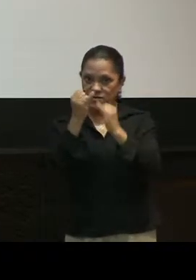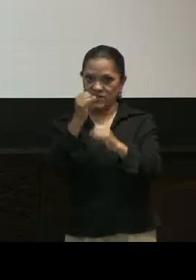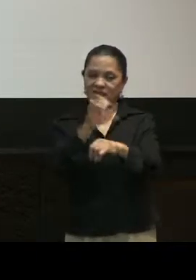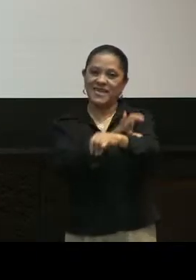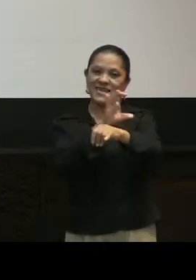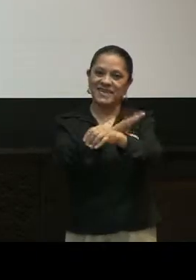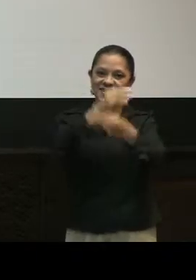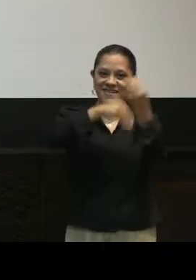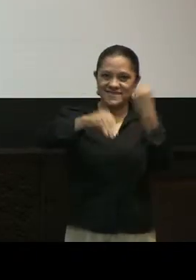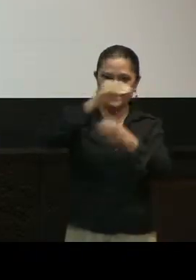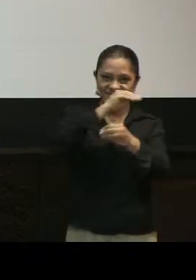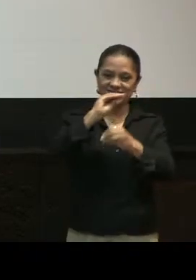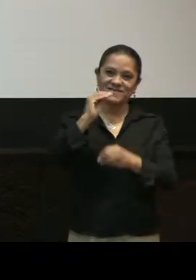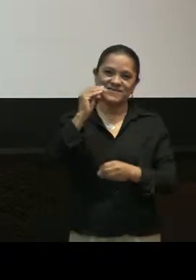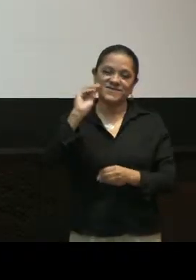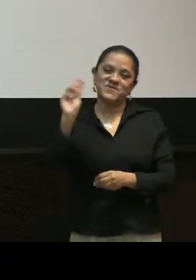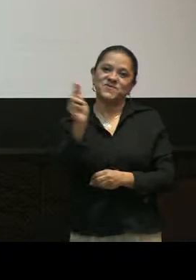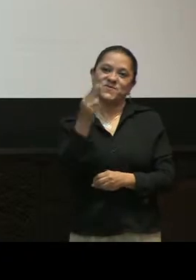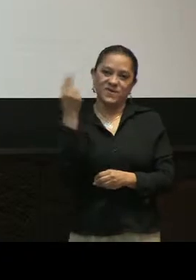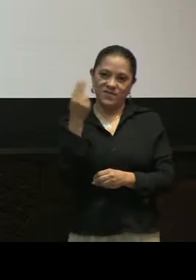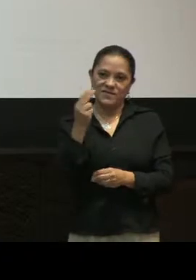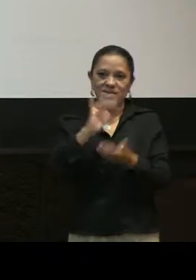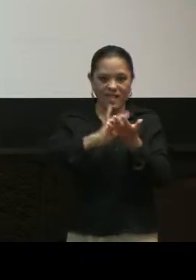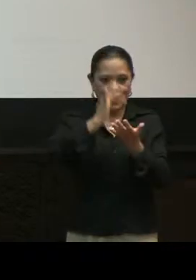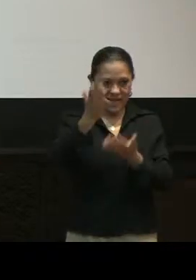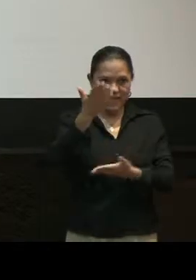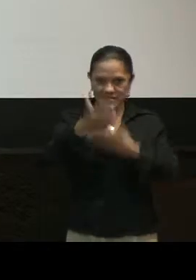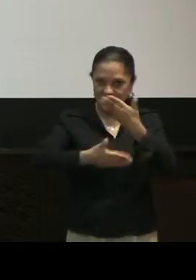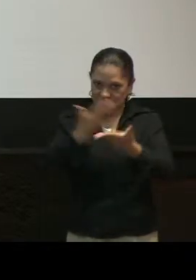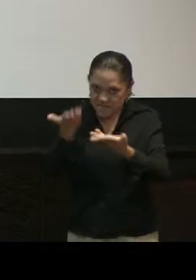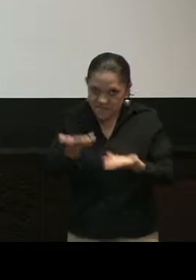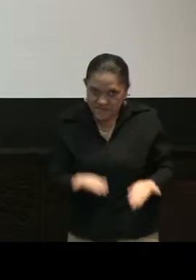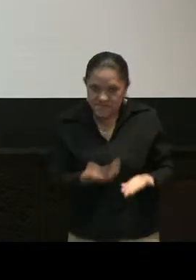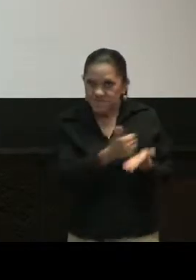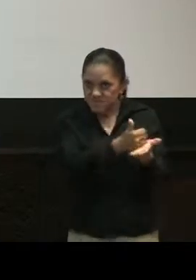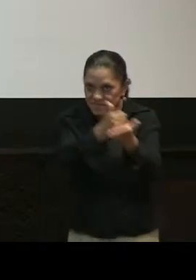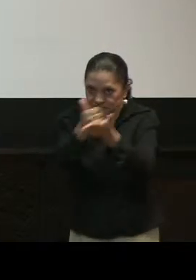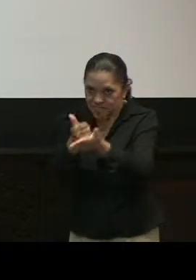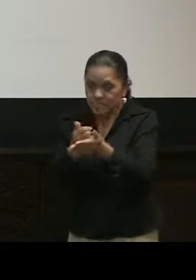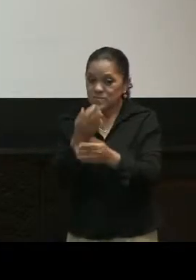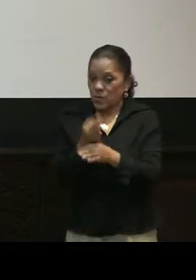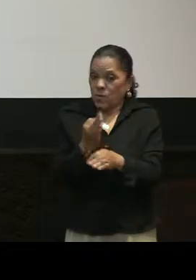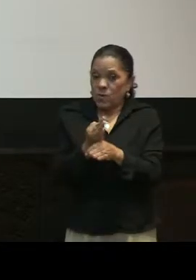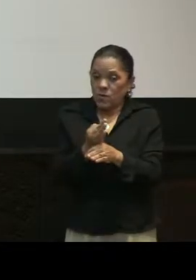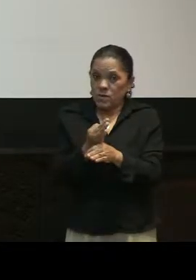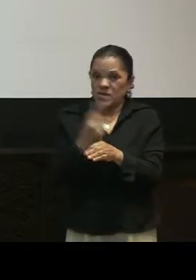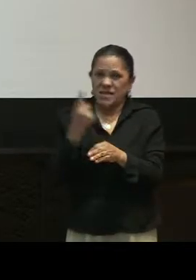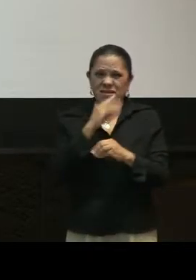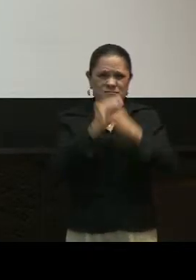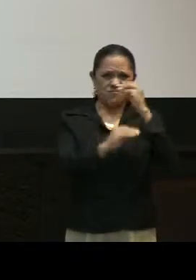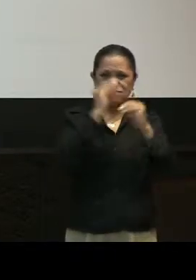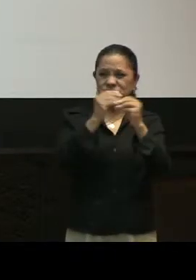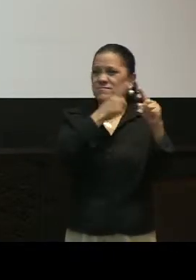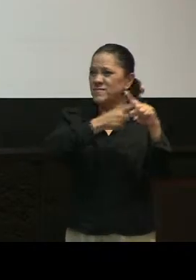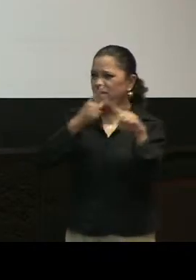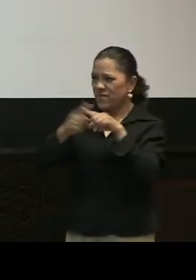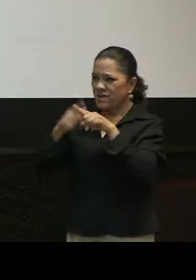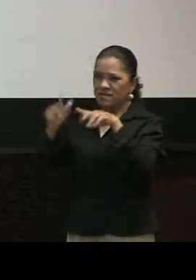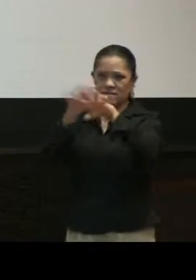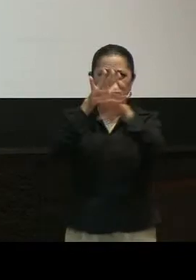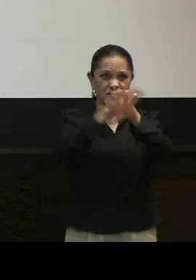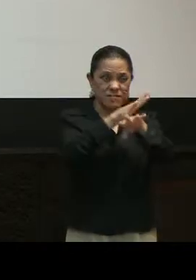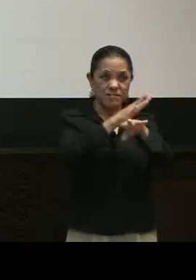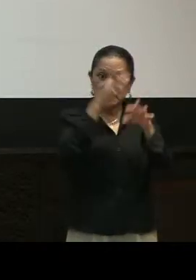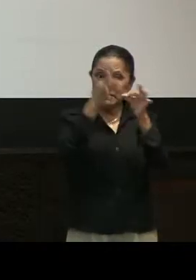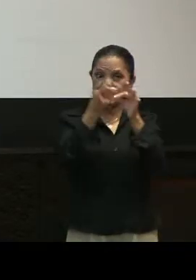de la UNAM, a quienes agradecemos su anfitrionía y colaboración. Que en estos momentos en que se levantan diversas reformas claves para nuestro